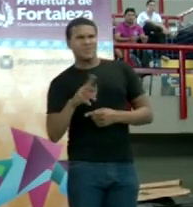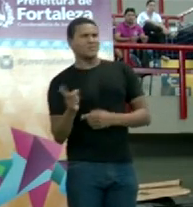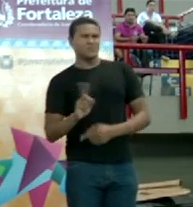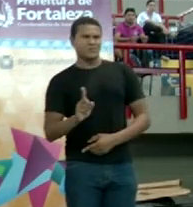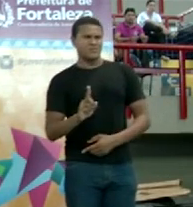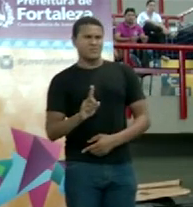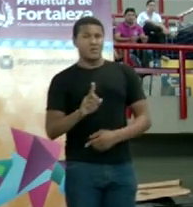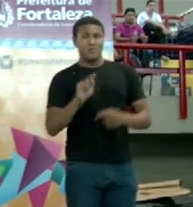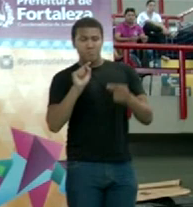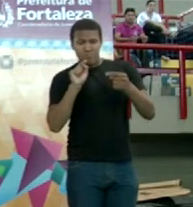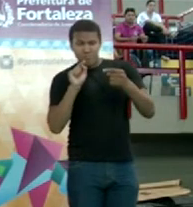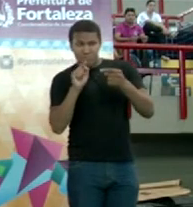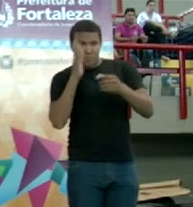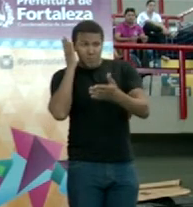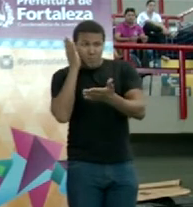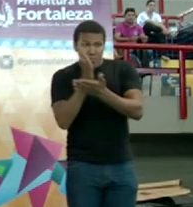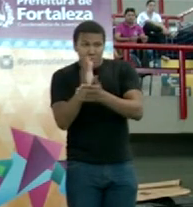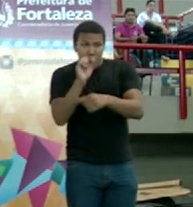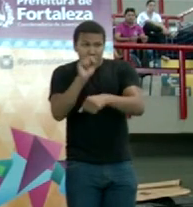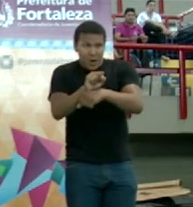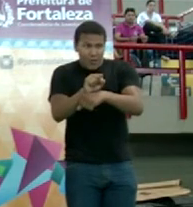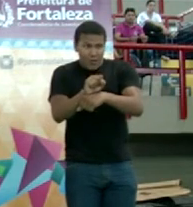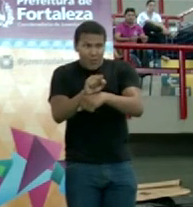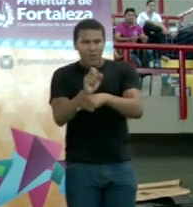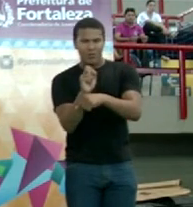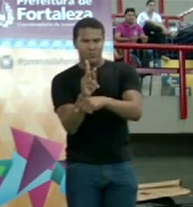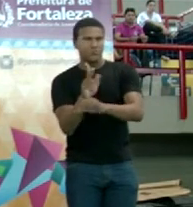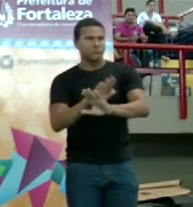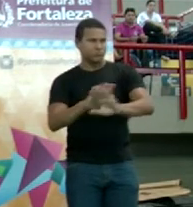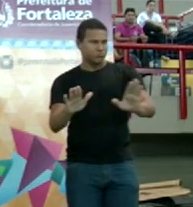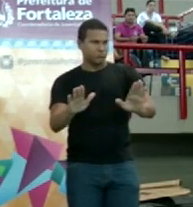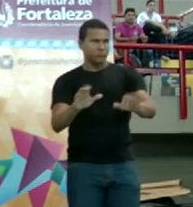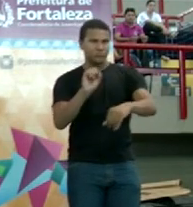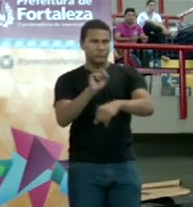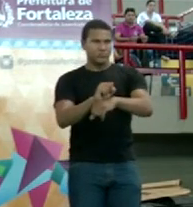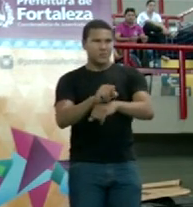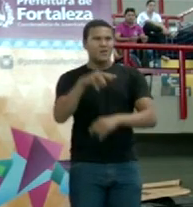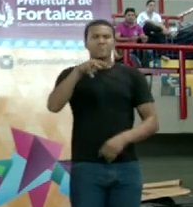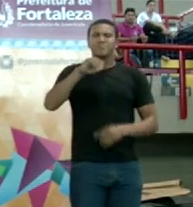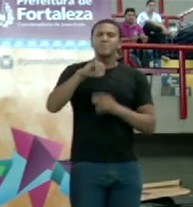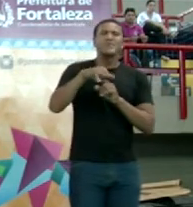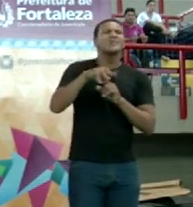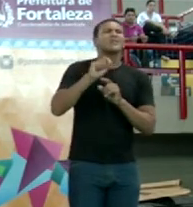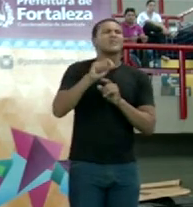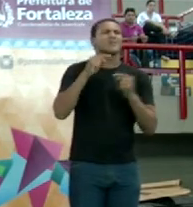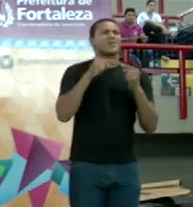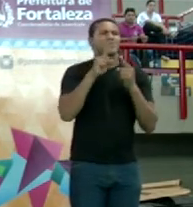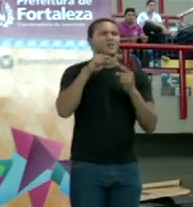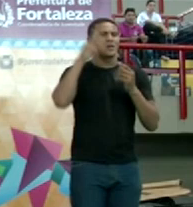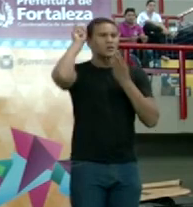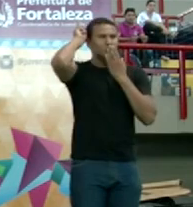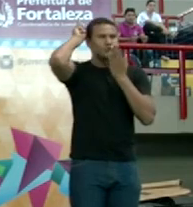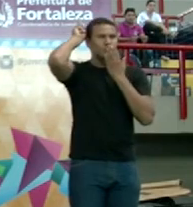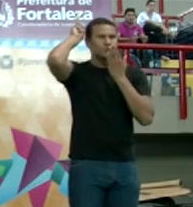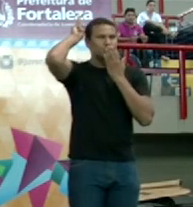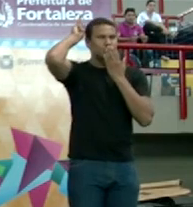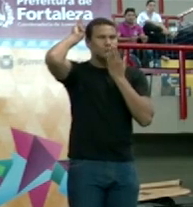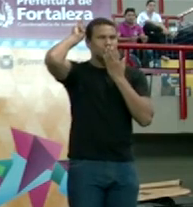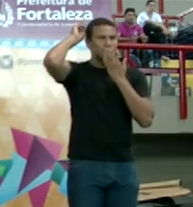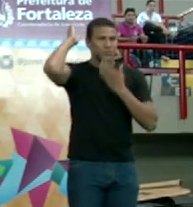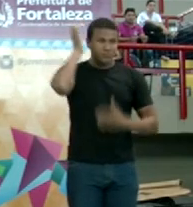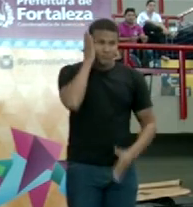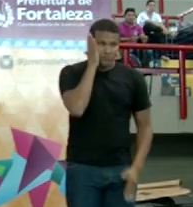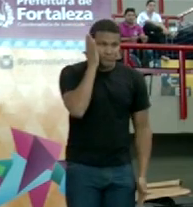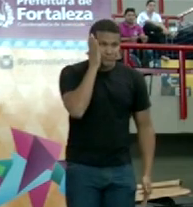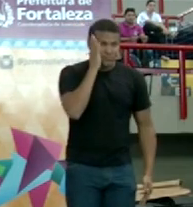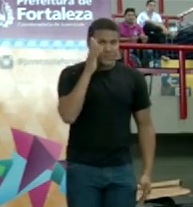você parar, mim não pede. Mim é a linguagem indígena. É para eu fazer, para eu cantar, para